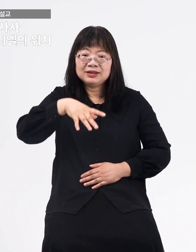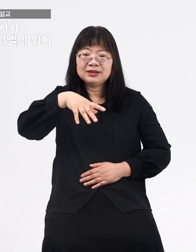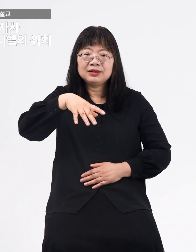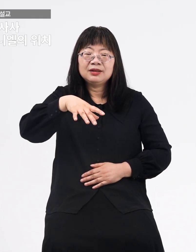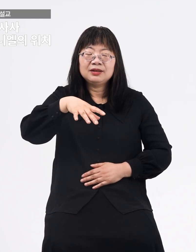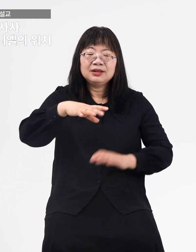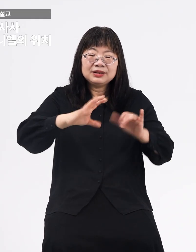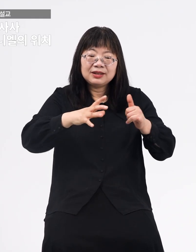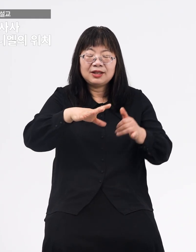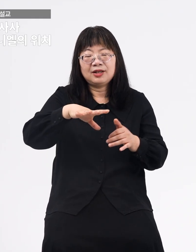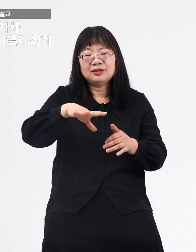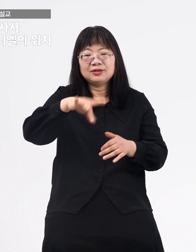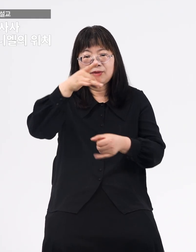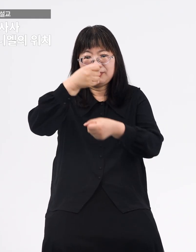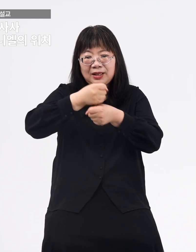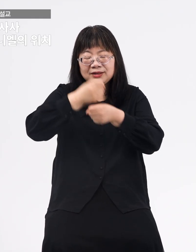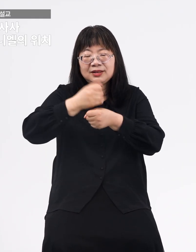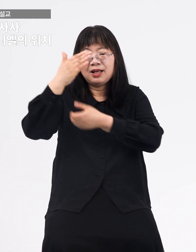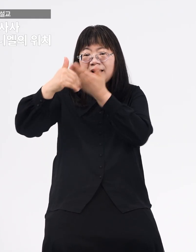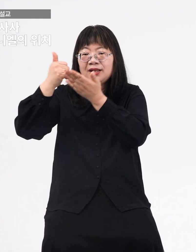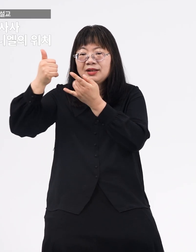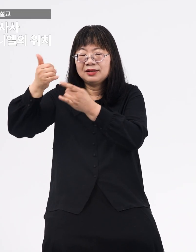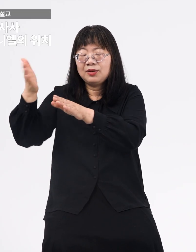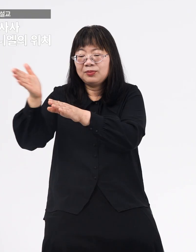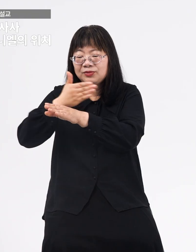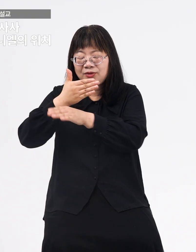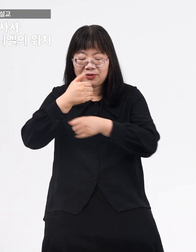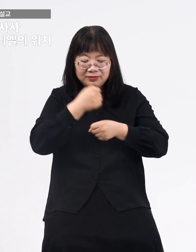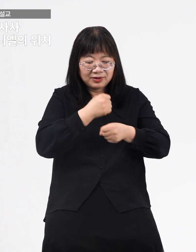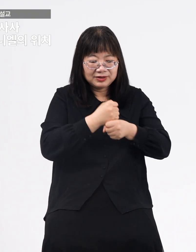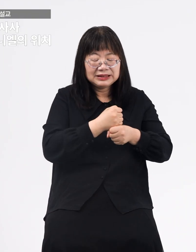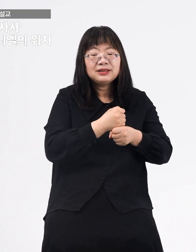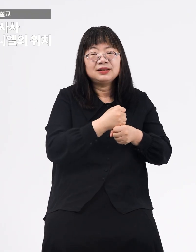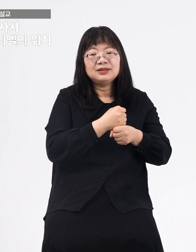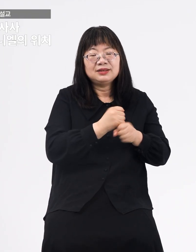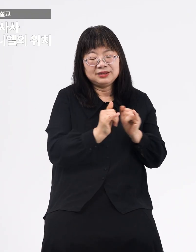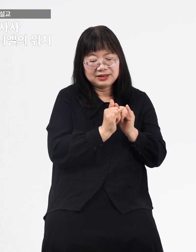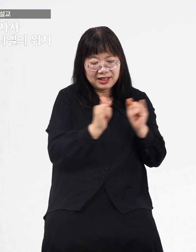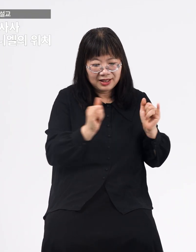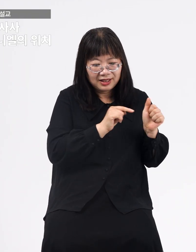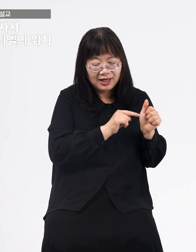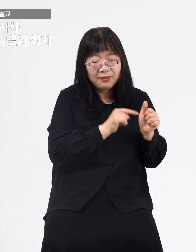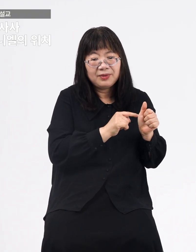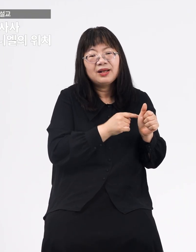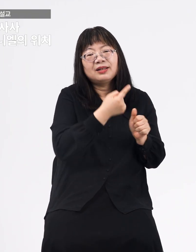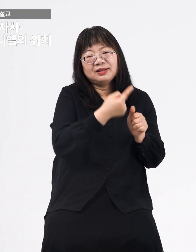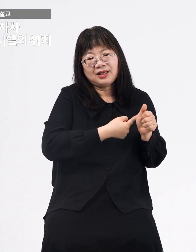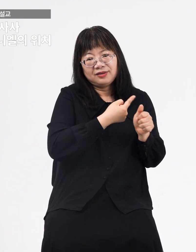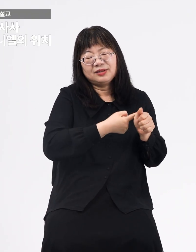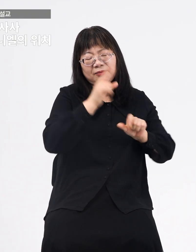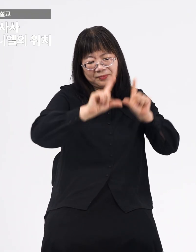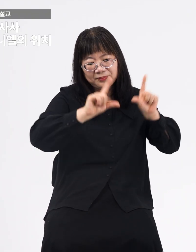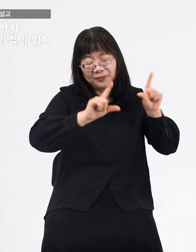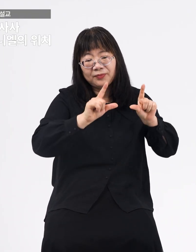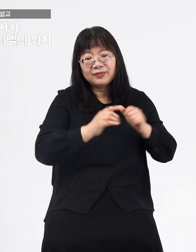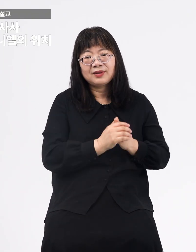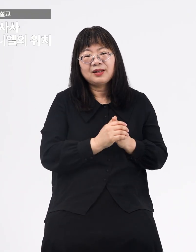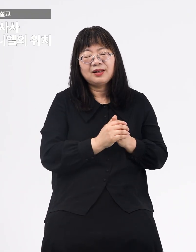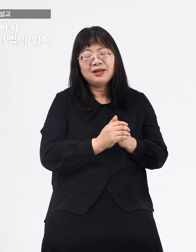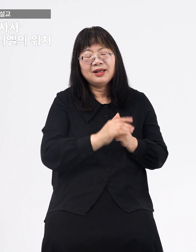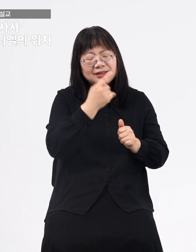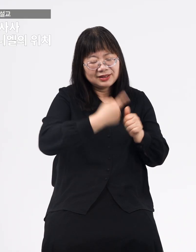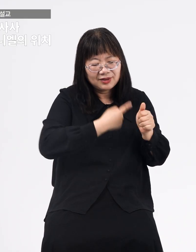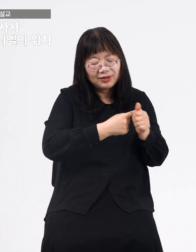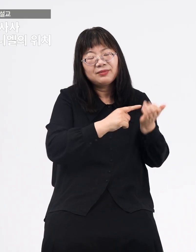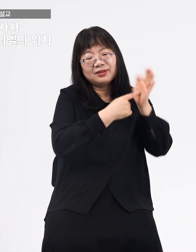창조주 하나님께로부터 빚어진 피조물의 본능이에요. 이게 터져야 돼요.